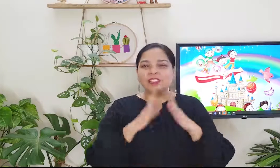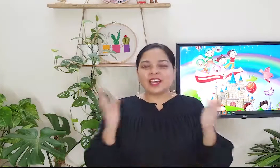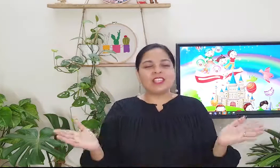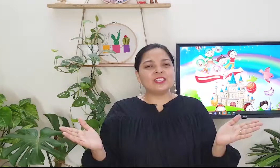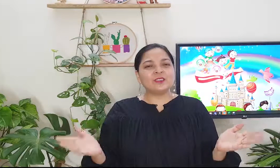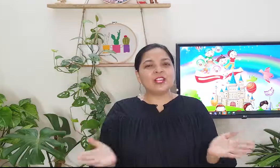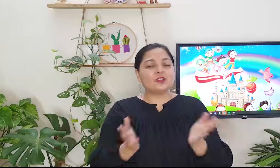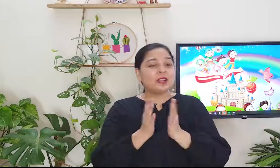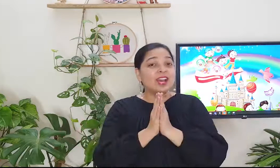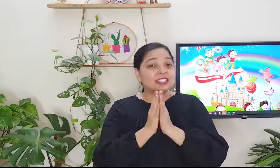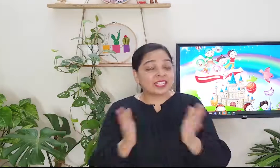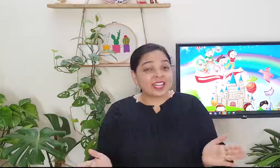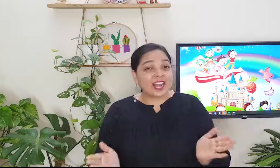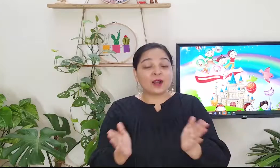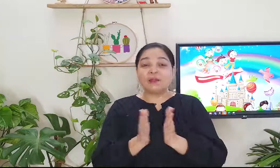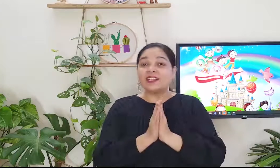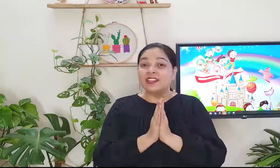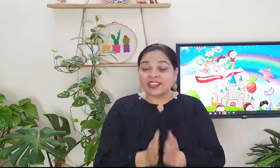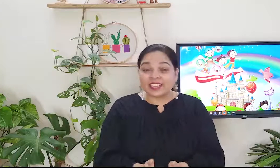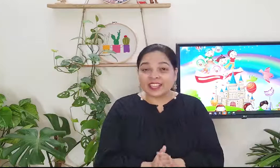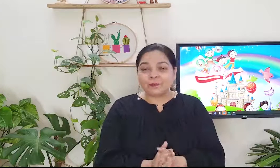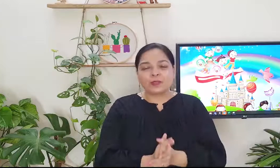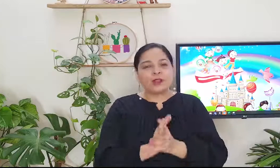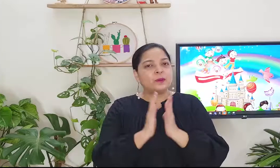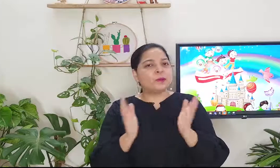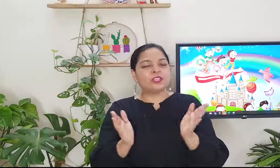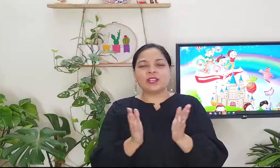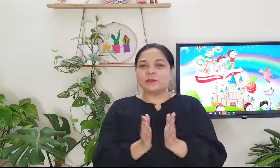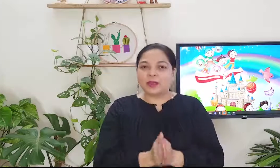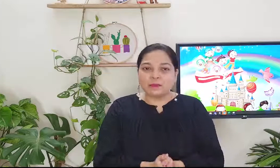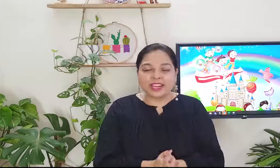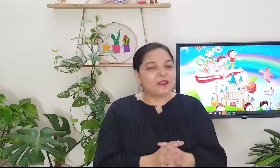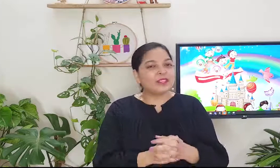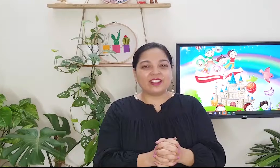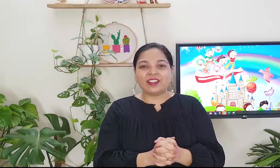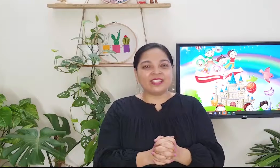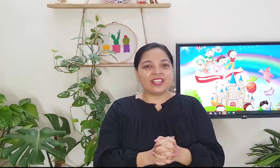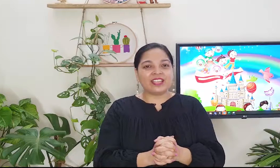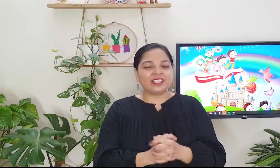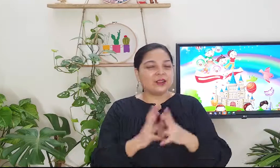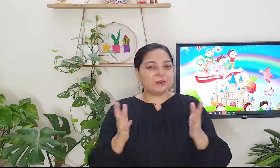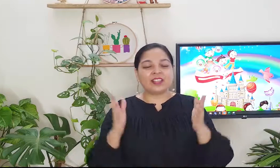সমস্ত জিনিসের জন্য যা কিছু আমরা শিখেছি, যেটা আমরা গ্রহণ করেছি, ঈশ্বরের প্রেমের জন্য আমরা ধন্যবাদ দেবো, প্রার্থনা